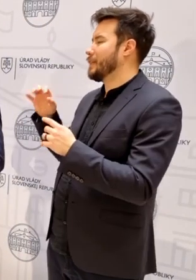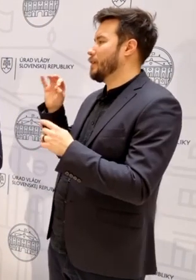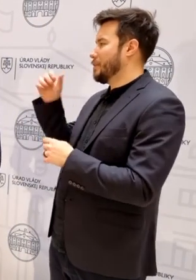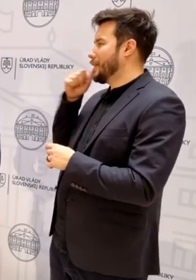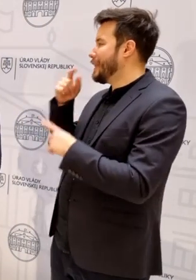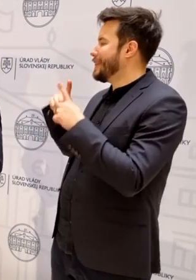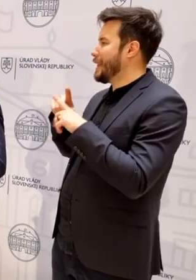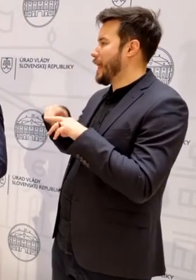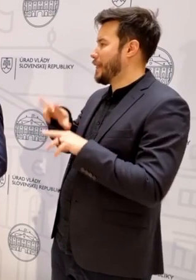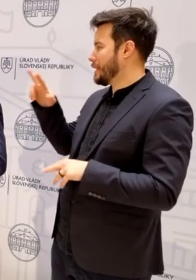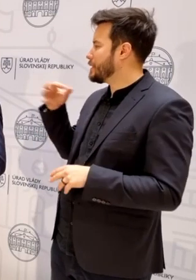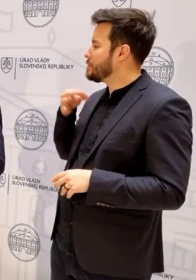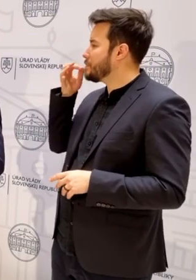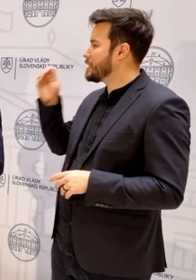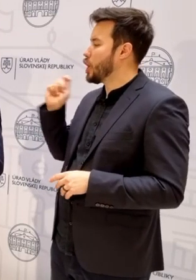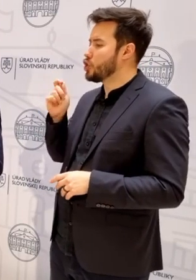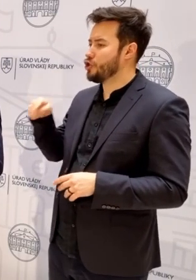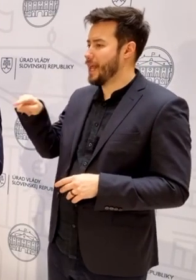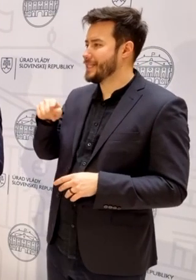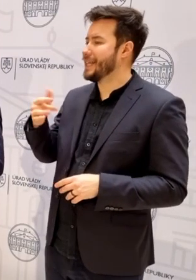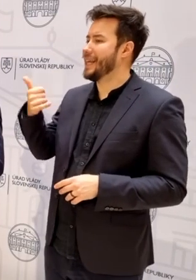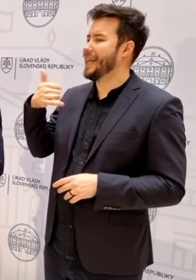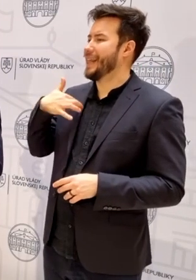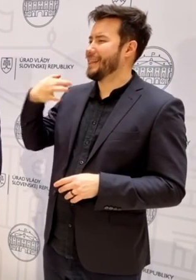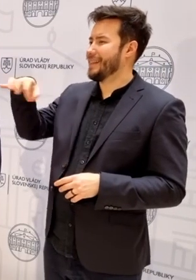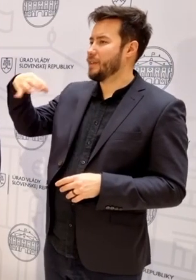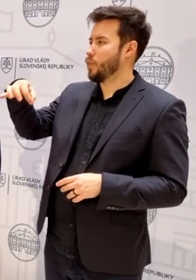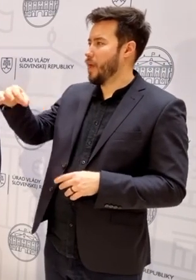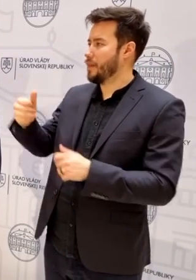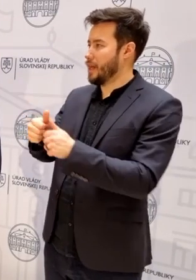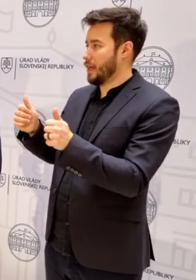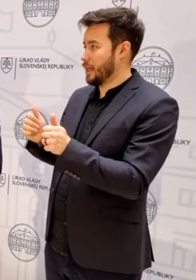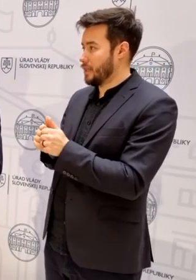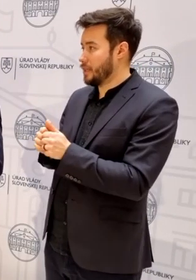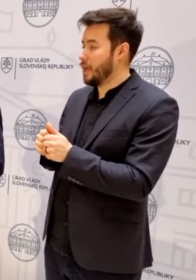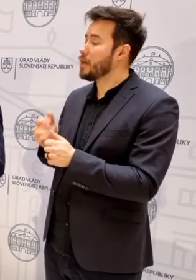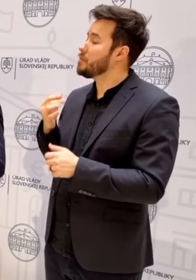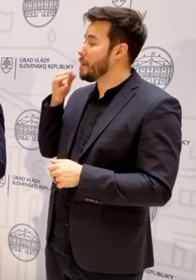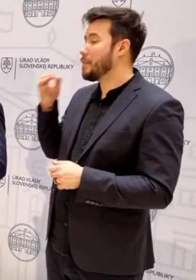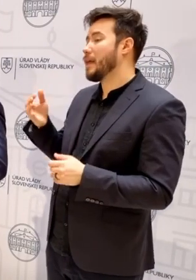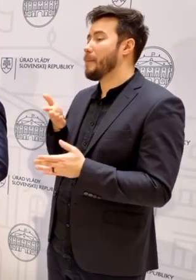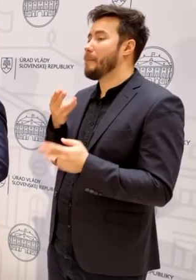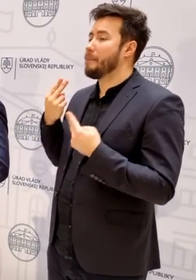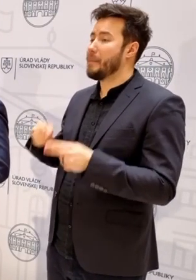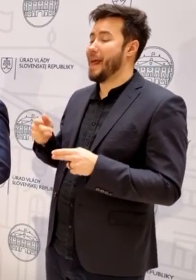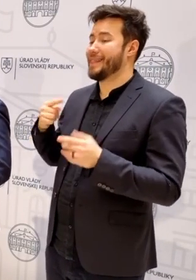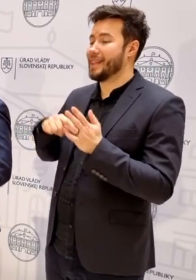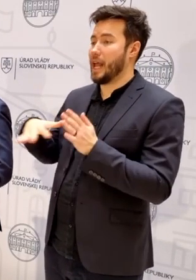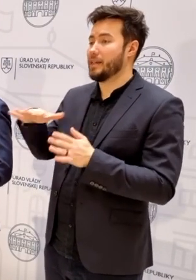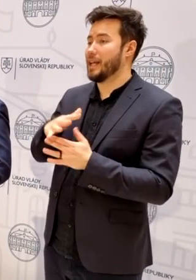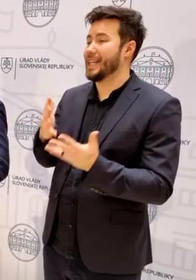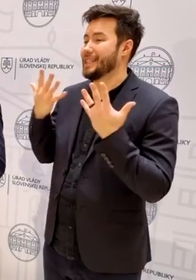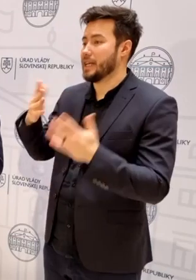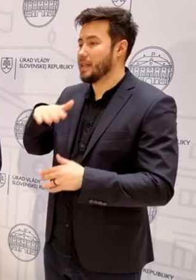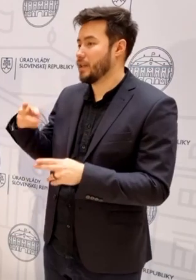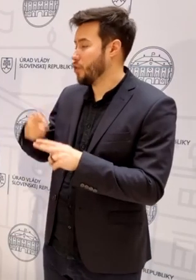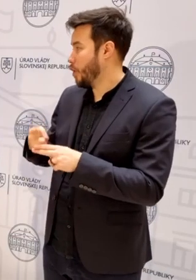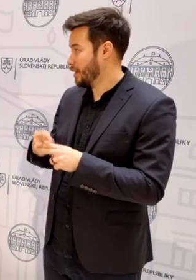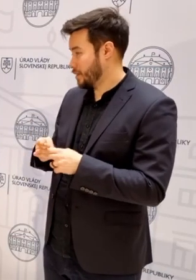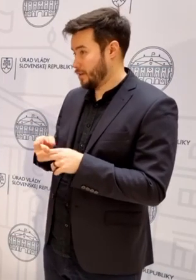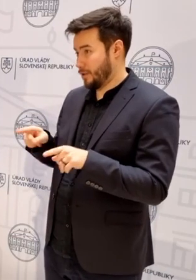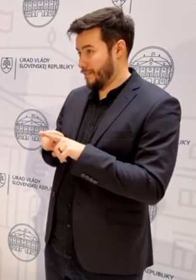individuálnu karanténu žiakov, teda detí, či to bude platiť napríklad aj v prípade, že bude 10 detí v triede chorých? A tak